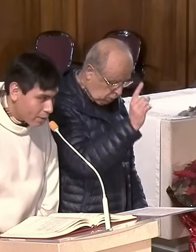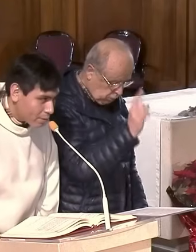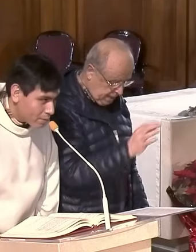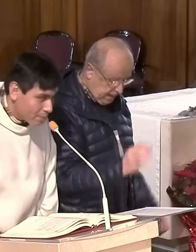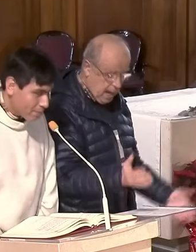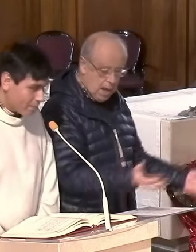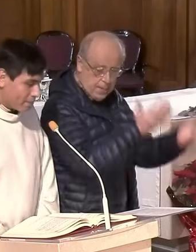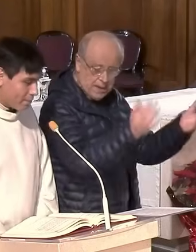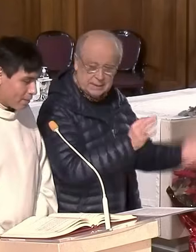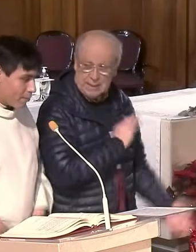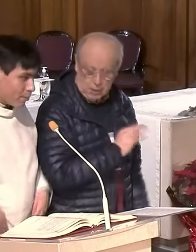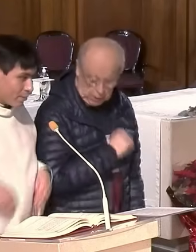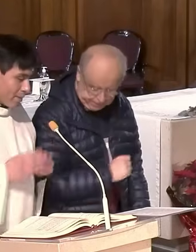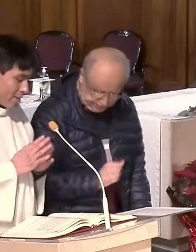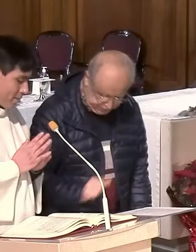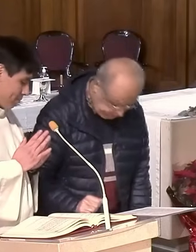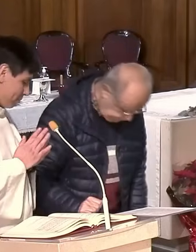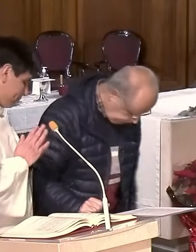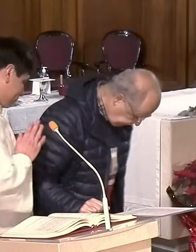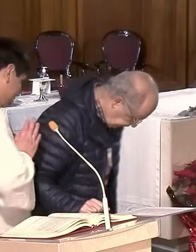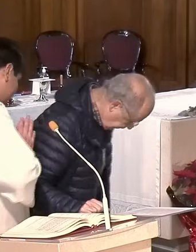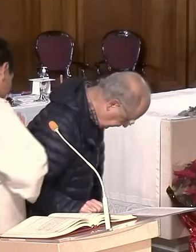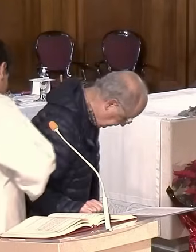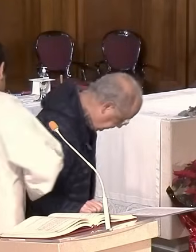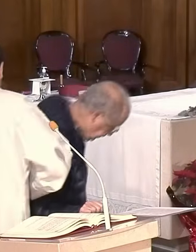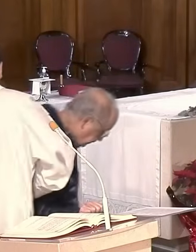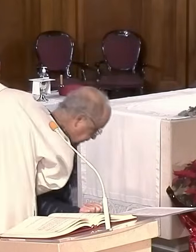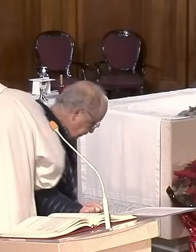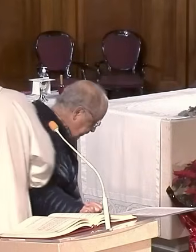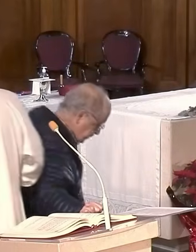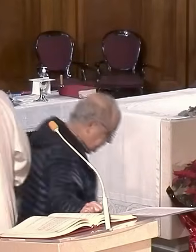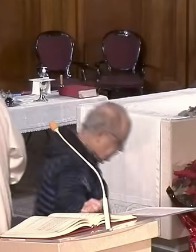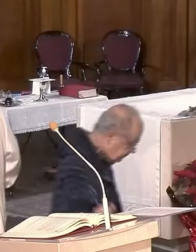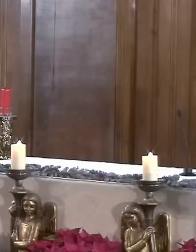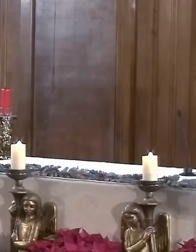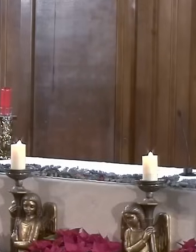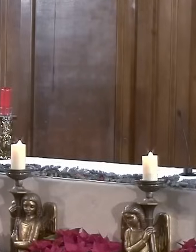Palabra de Dios. Te alabamos, Señor.